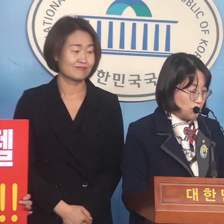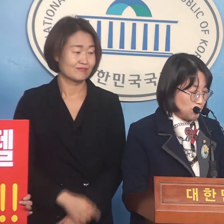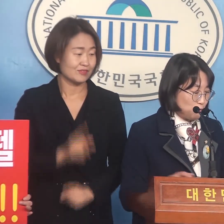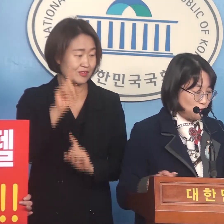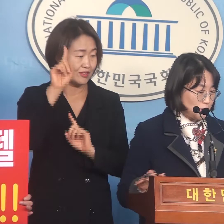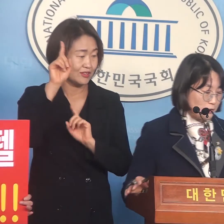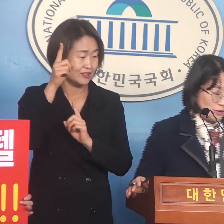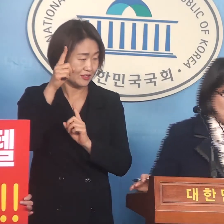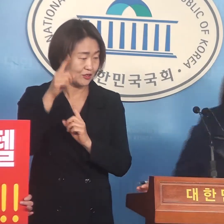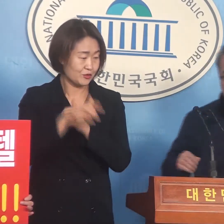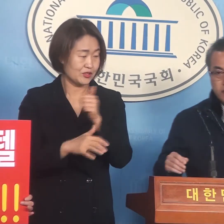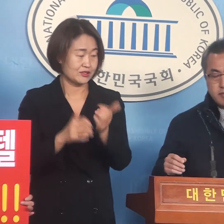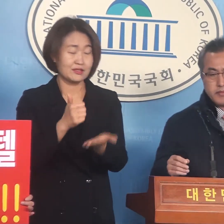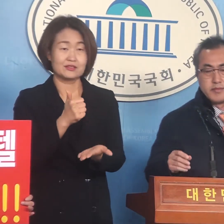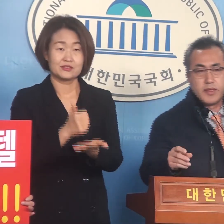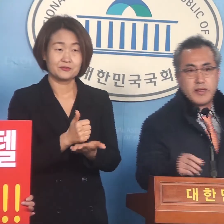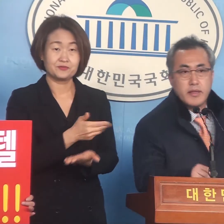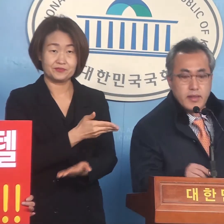이성우 위원장님 모시겠습니다.